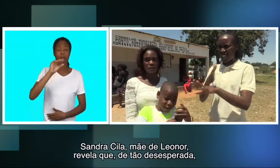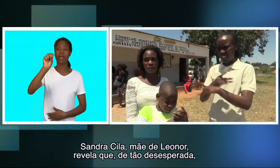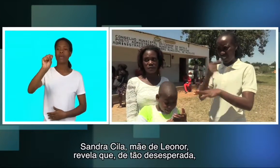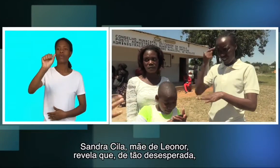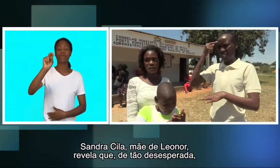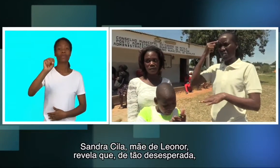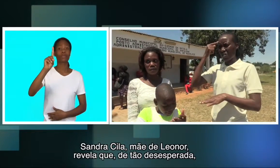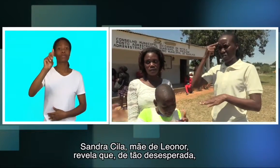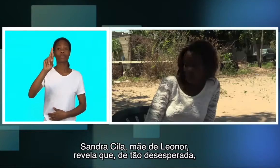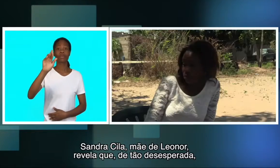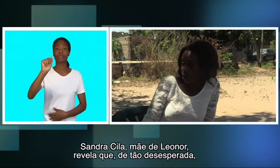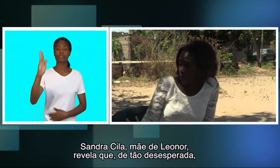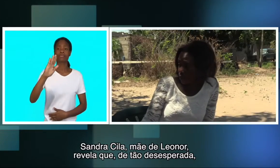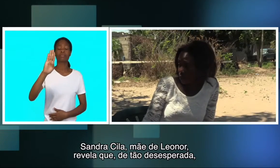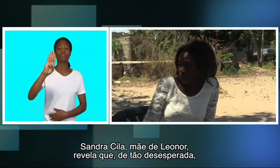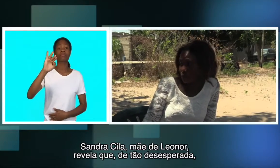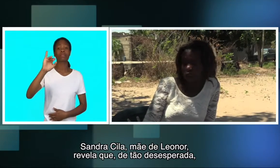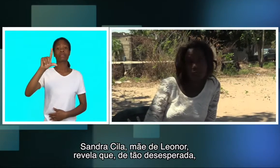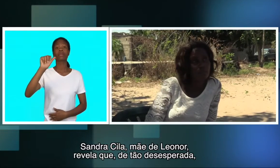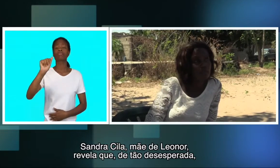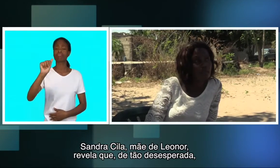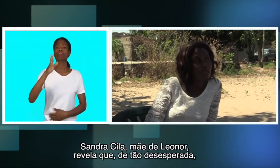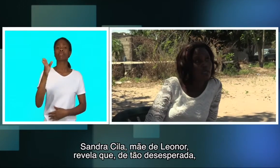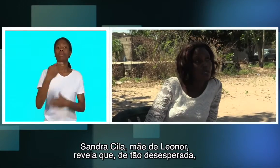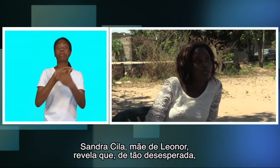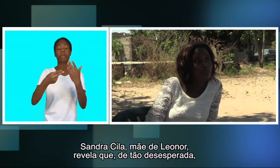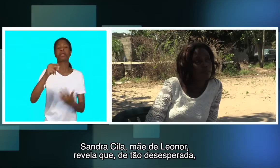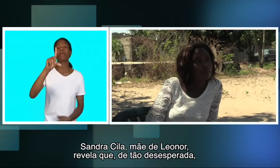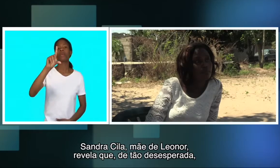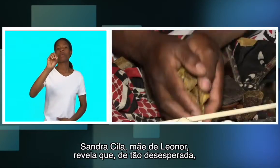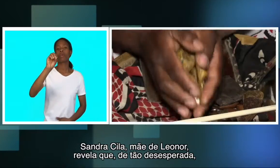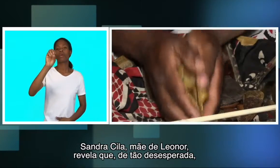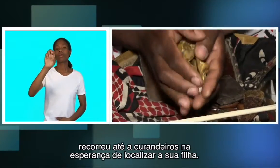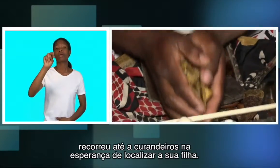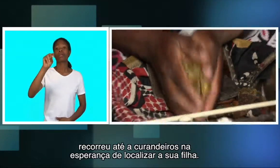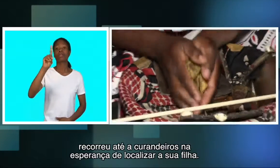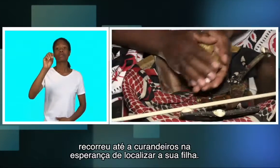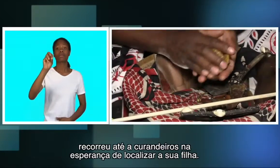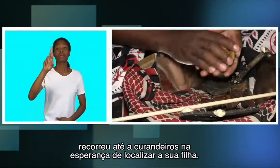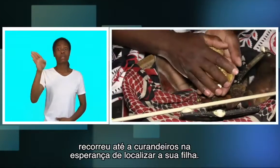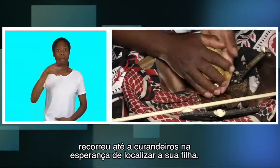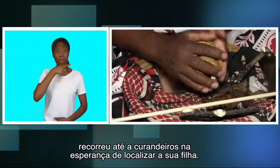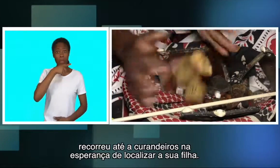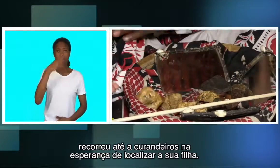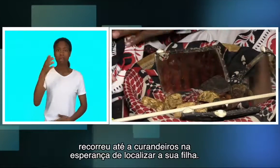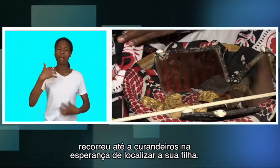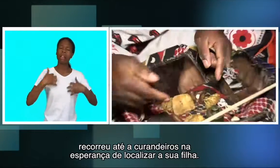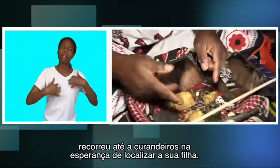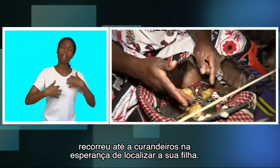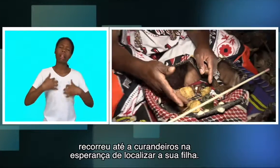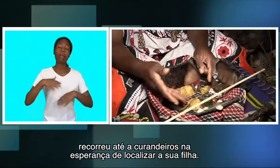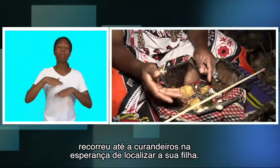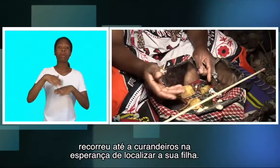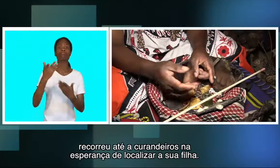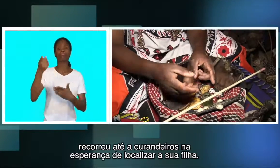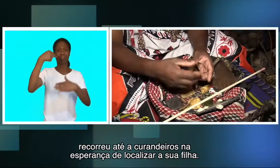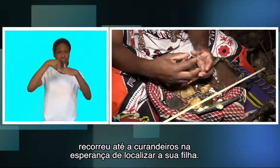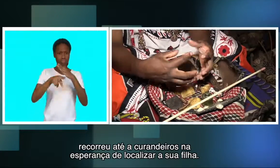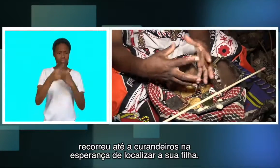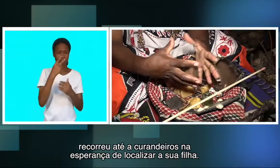Sandra Bila, mãe de Leonor, revela que de tão desesperada recorreu até a curandeiros na